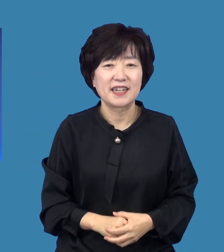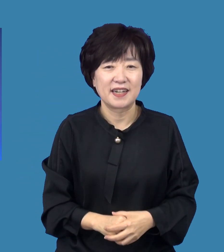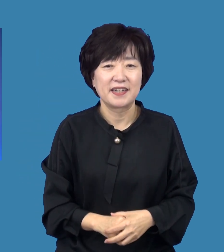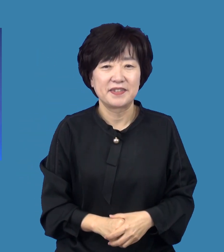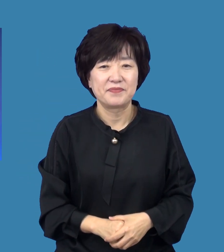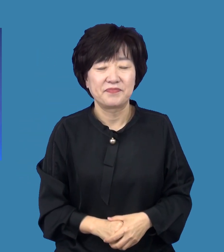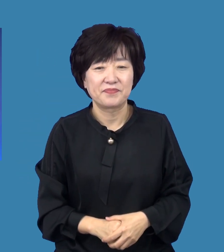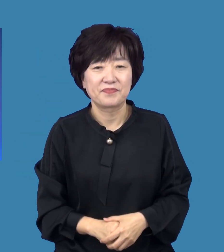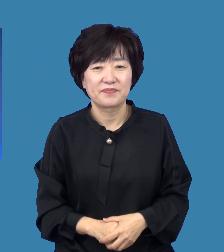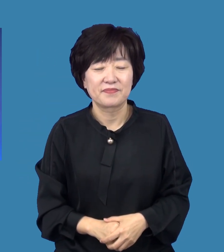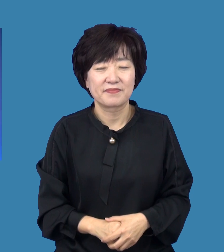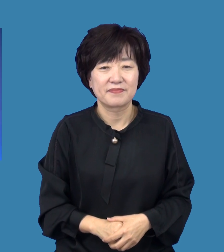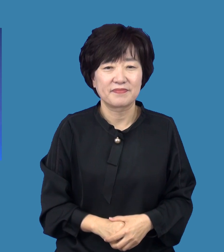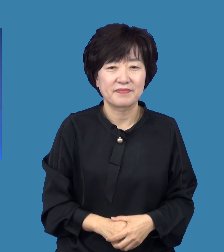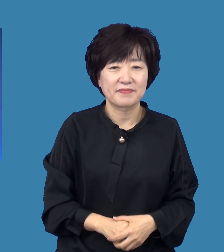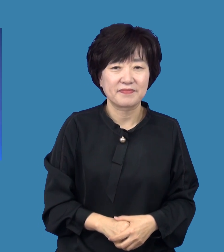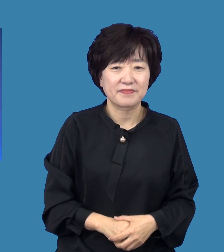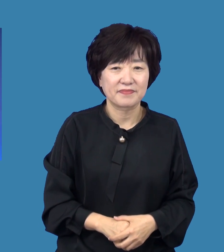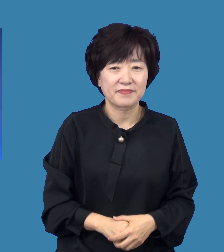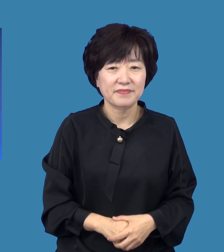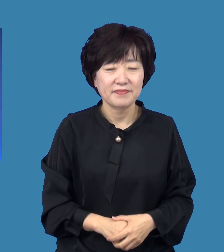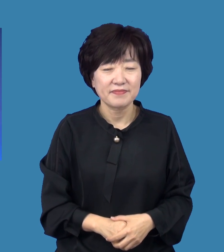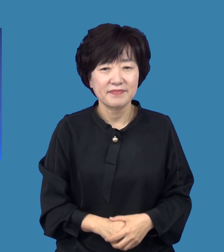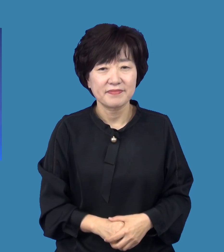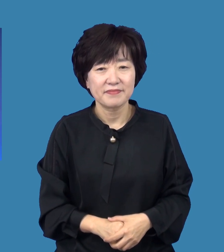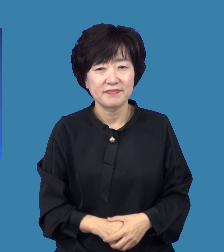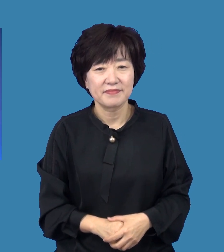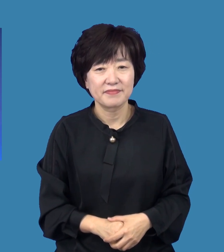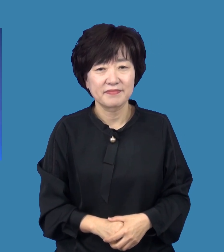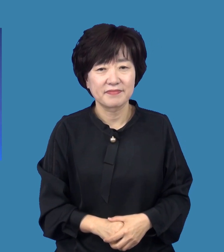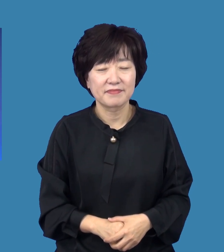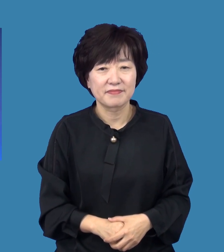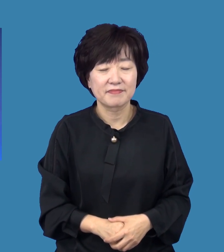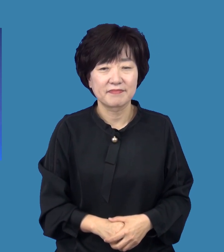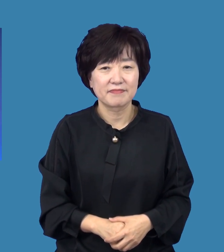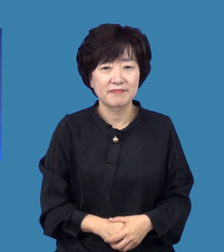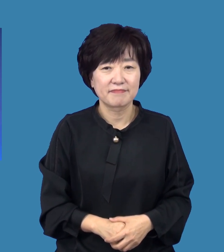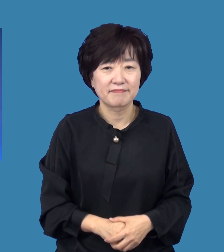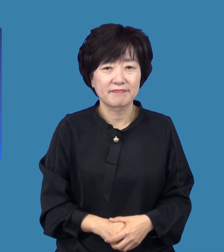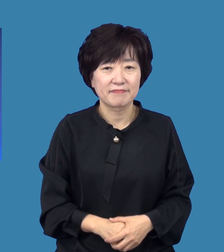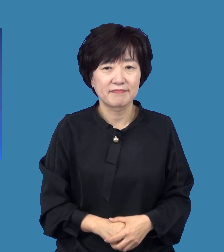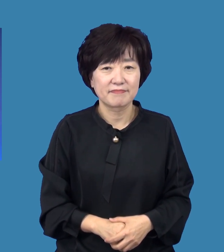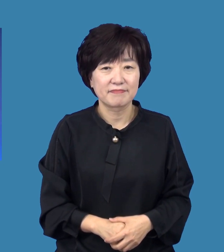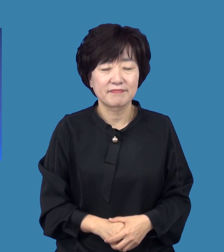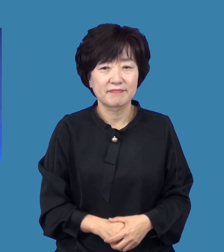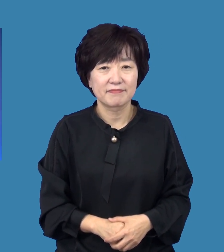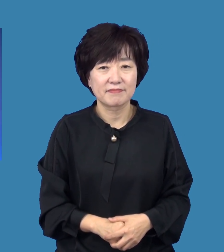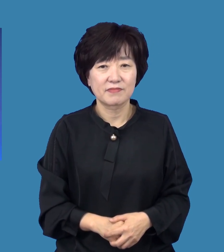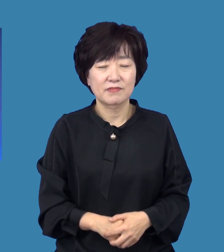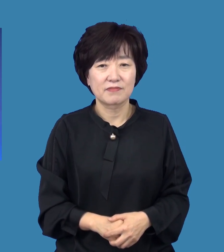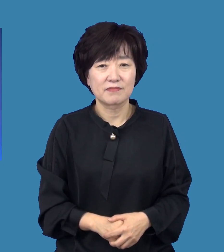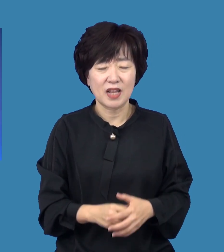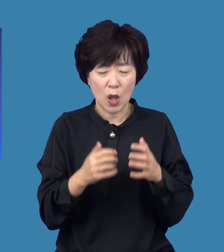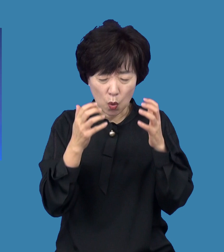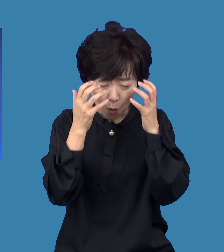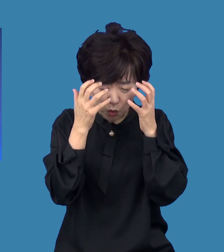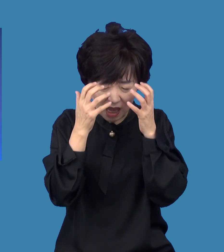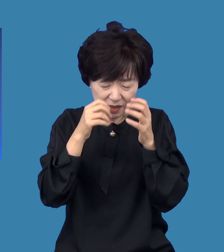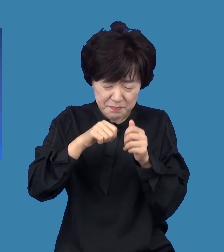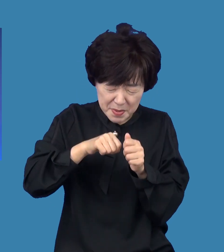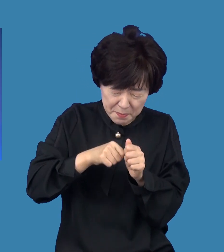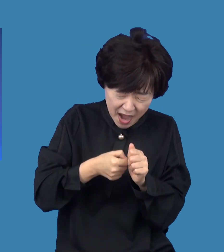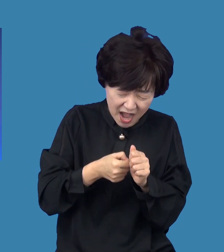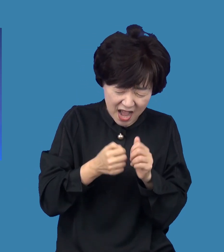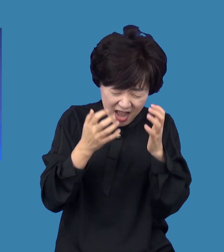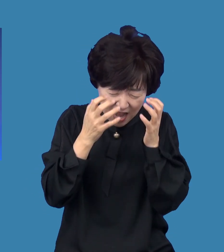상 주시는 줄 믿습니다. 그러면 여러분, 이 고난과 핍박에는요